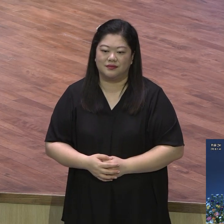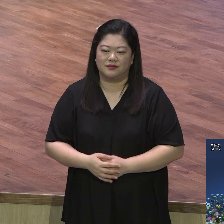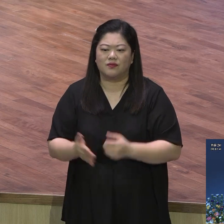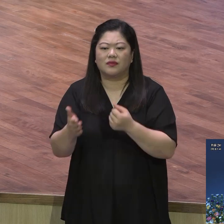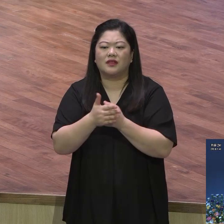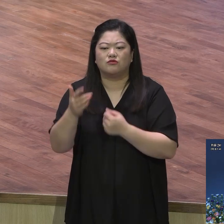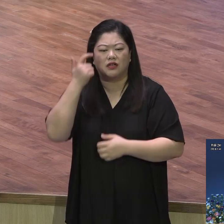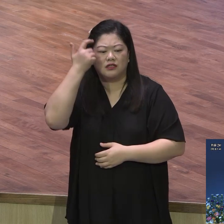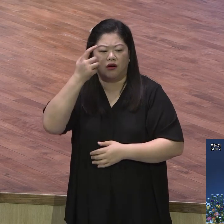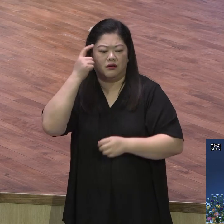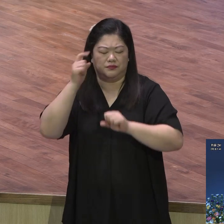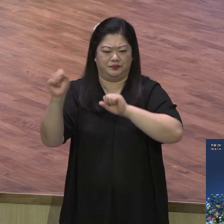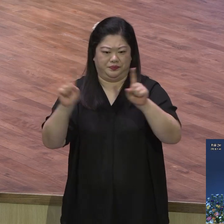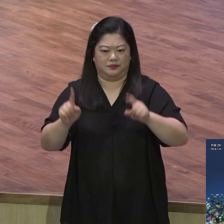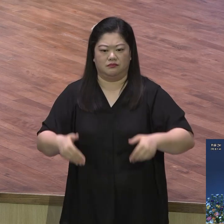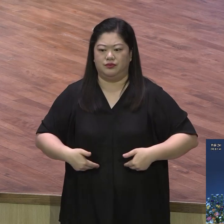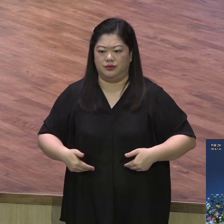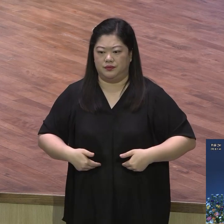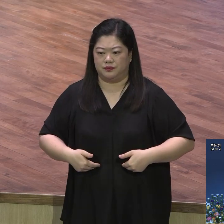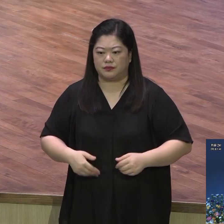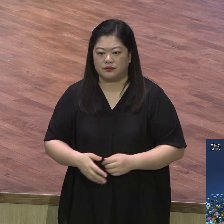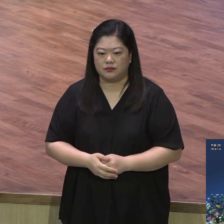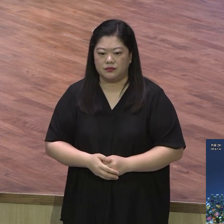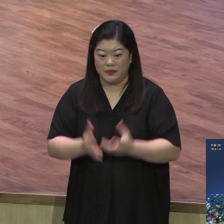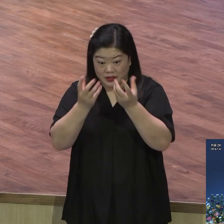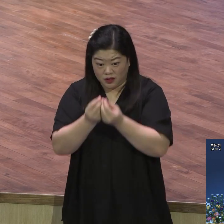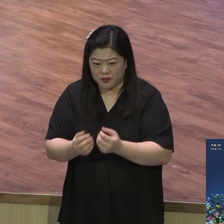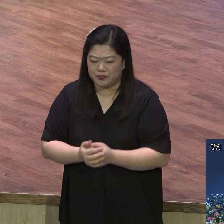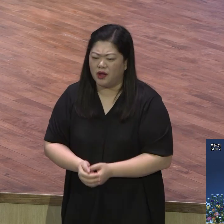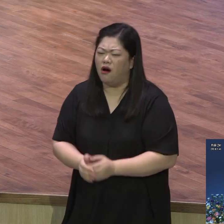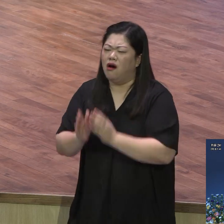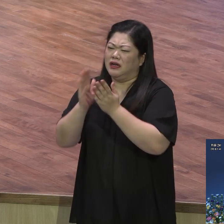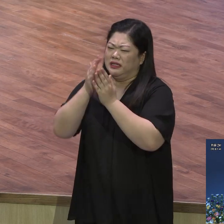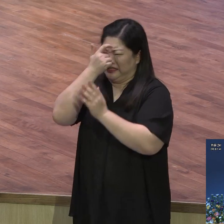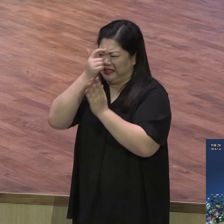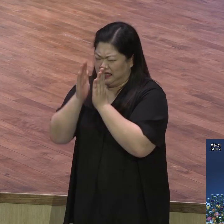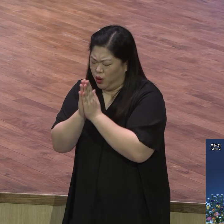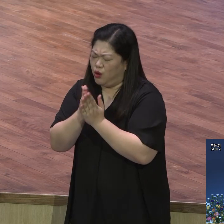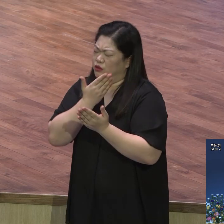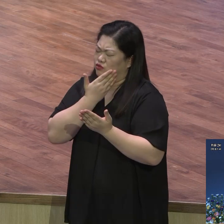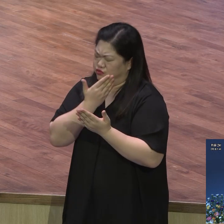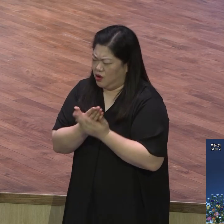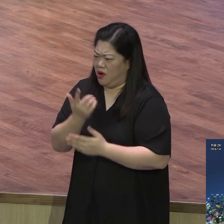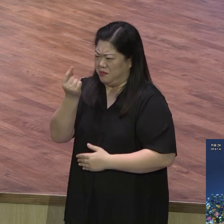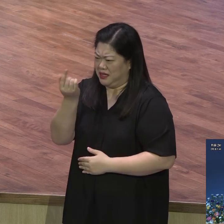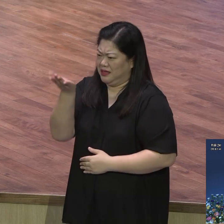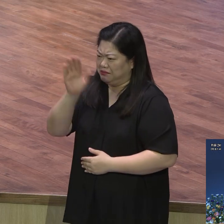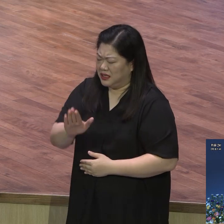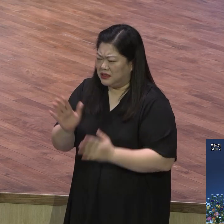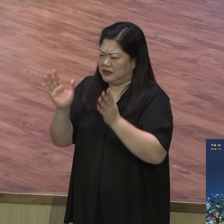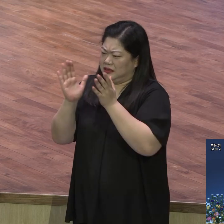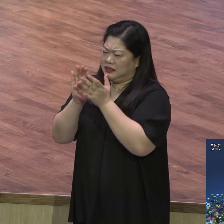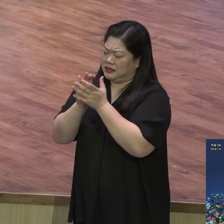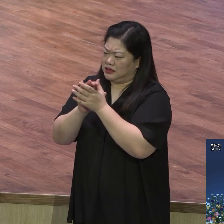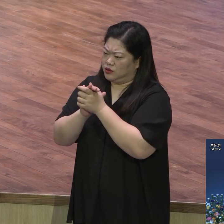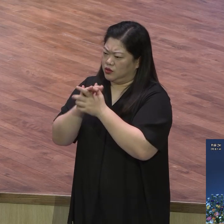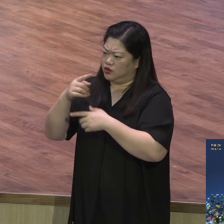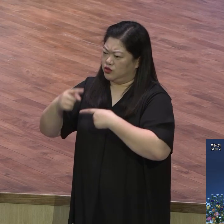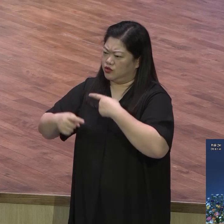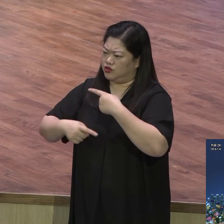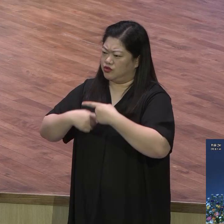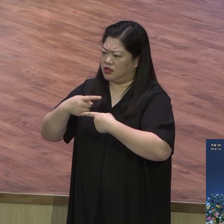여러분들이 기도 못하는, 기도를 해야 되는 기도가 제일 중요한 힘인데 기도를 안